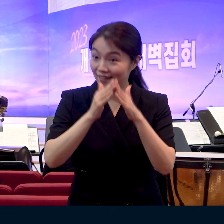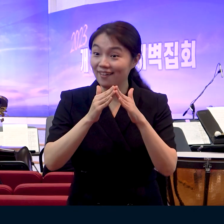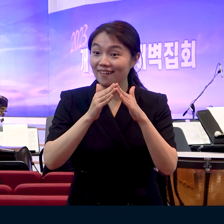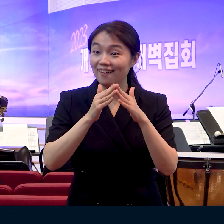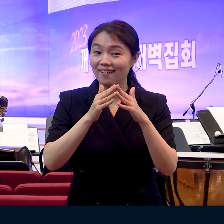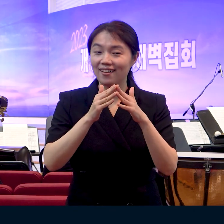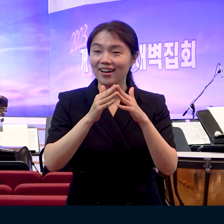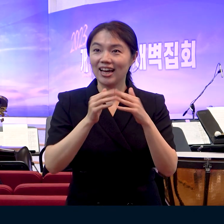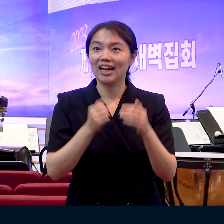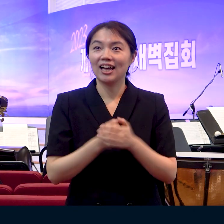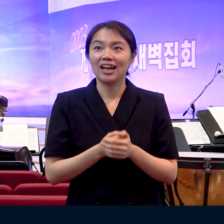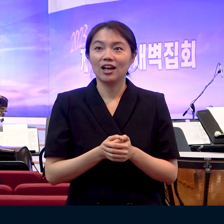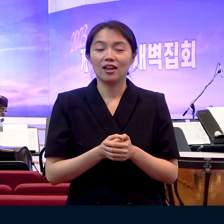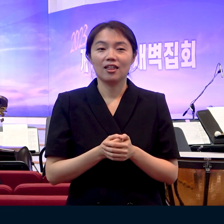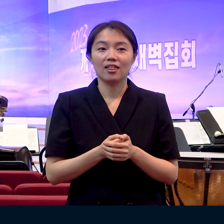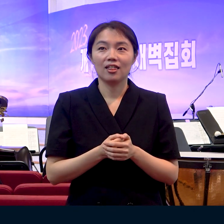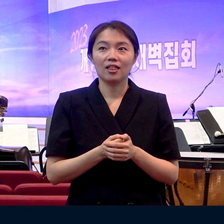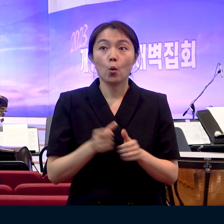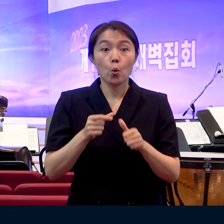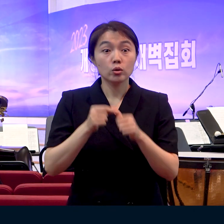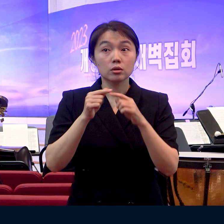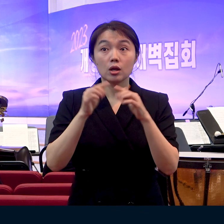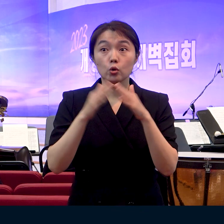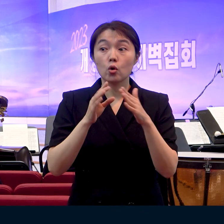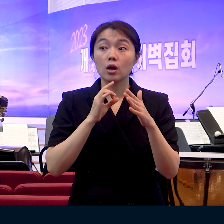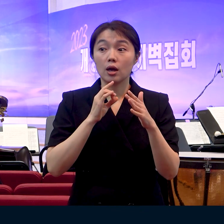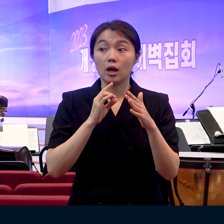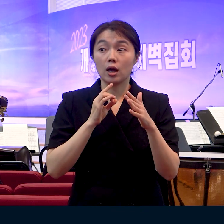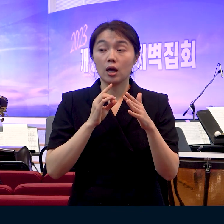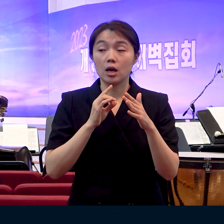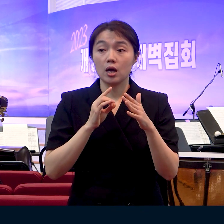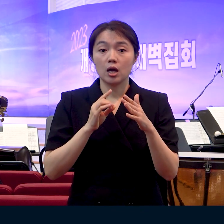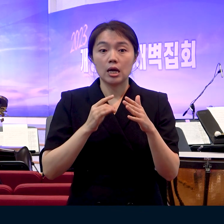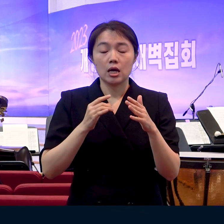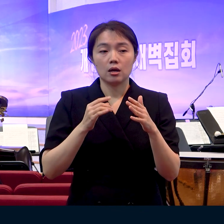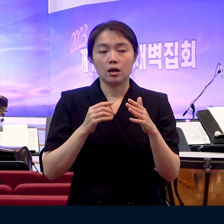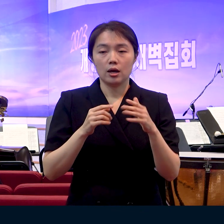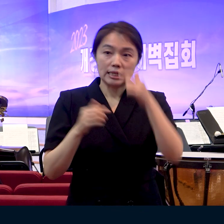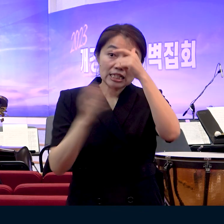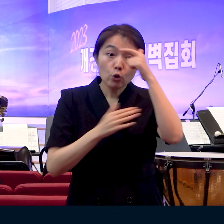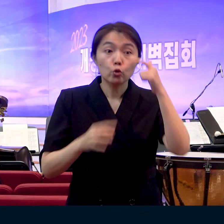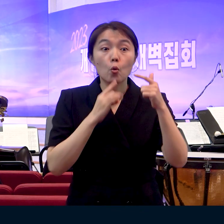거기는 우리 교인만 오는 게 아니죠. 믿지 않는 사람들 자녀도 옵니다.